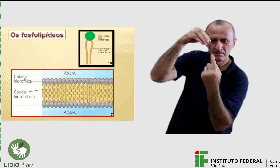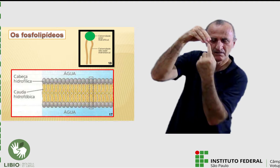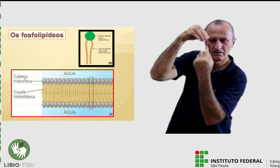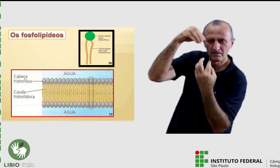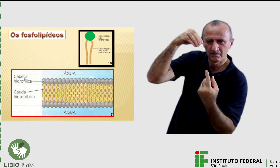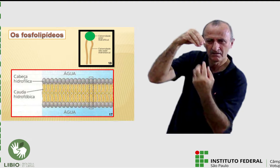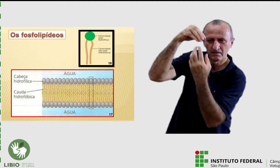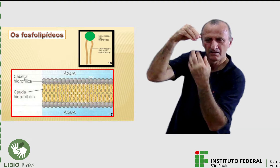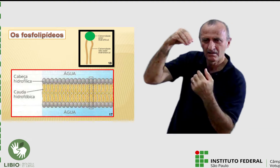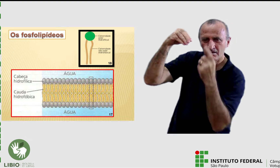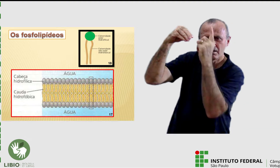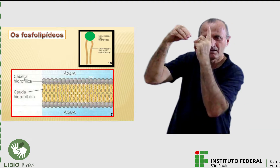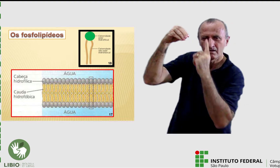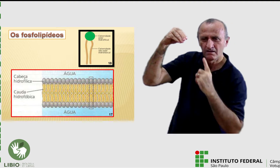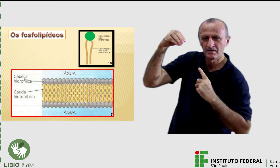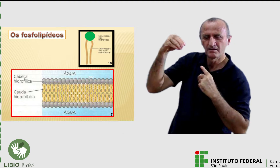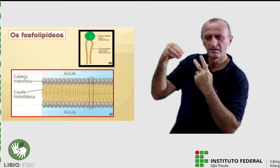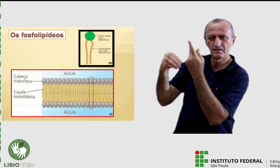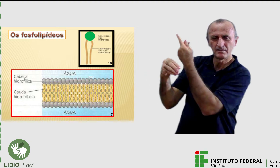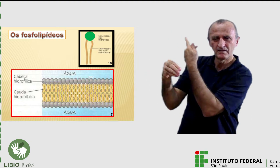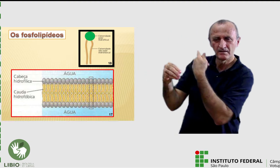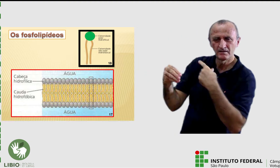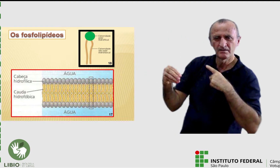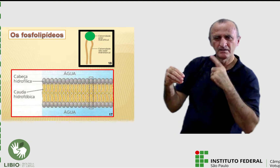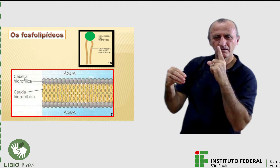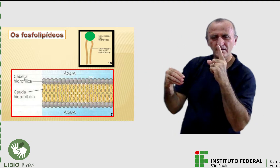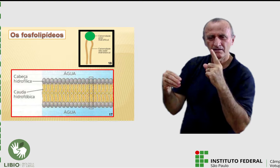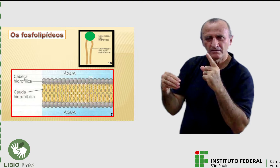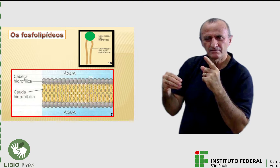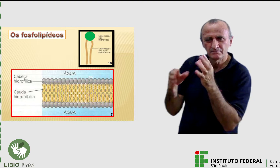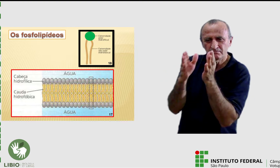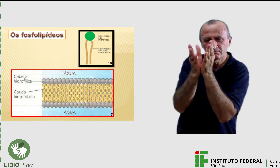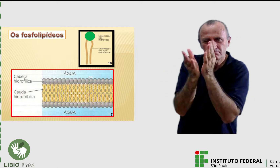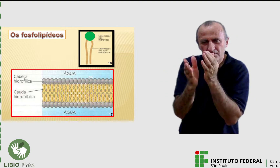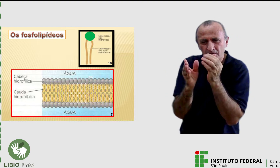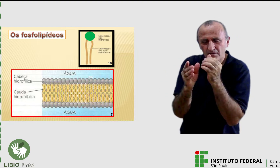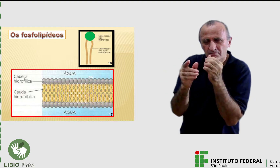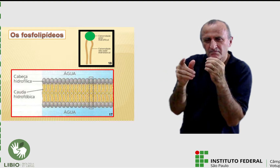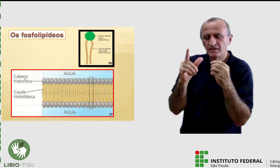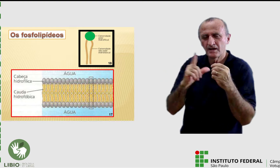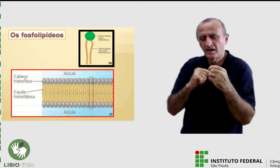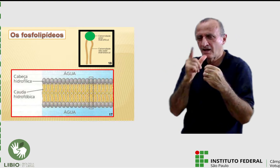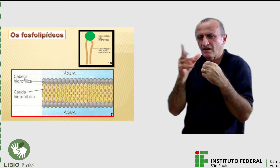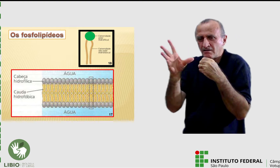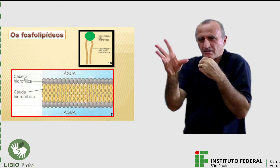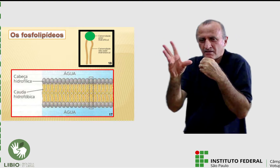em amarelo na figura, forma uma camada hidrofóbica, isto é,